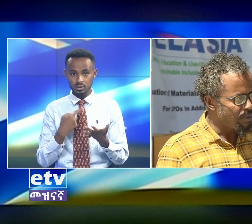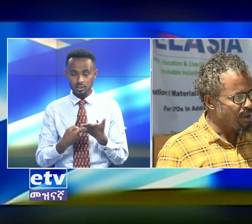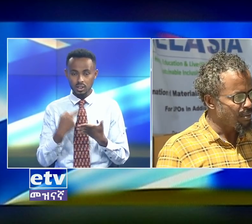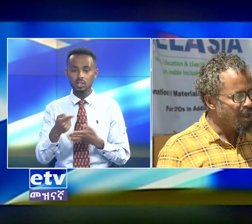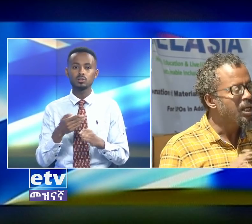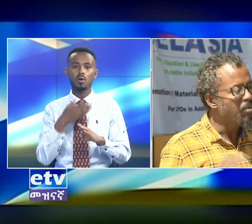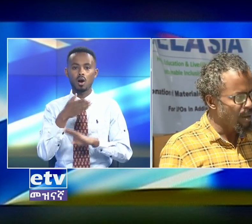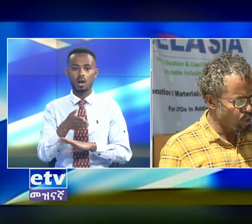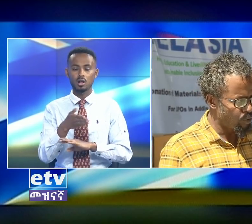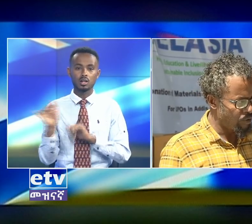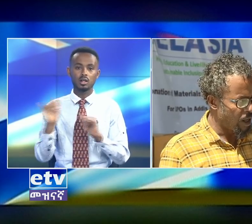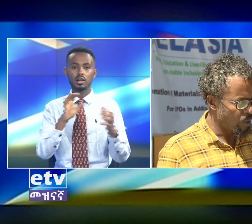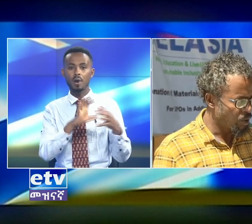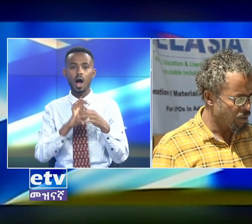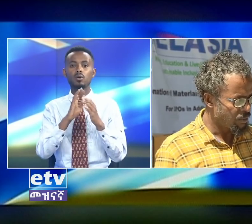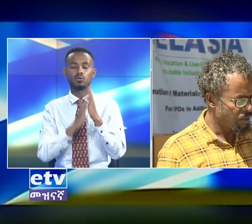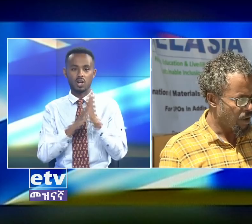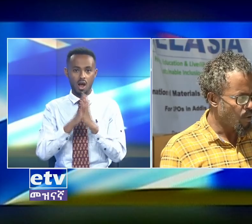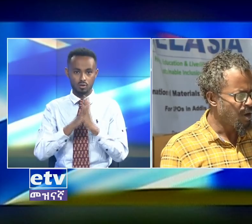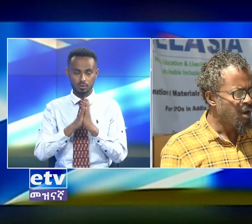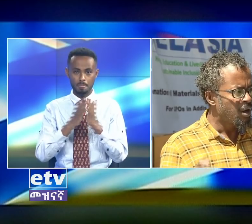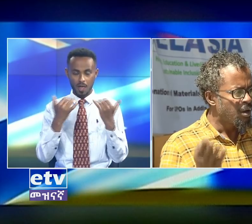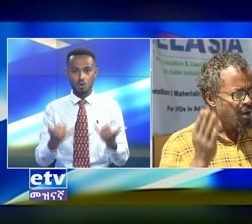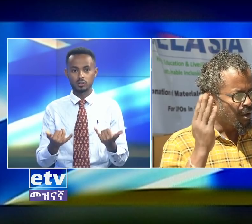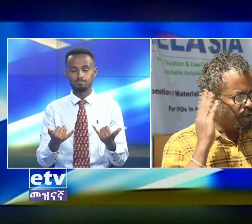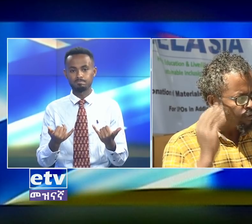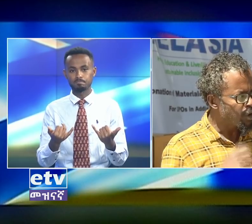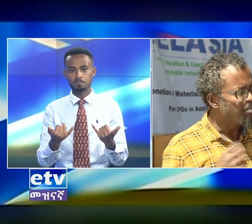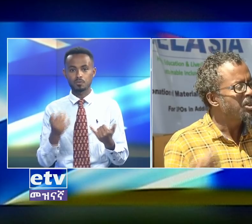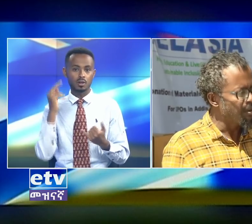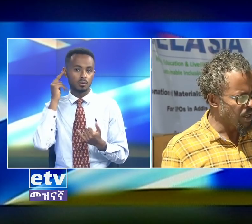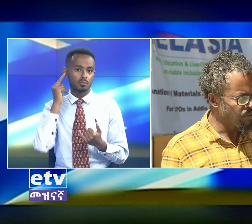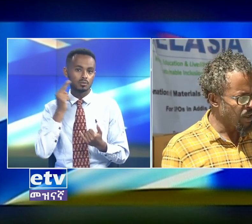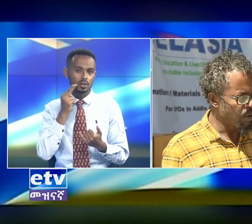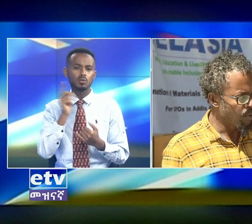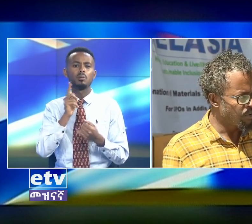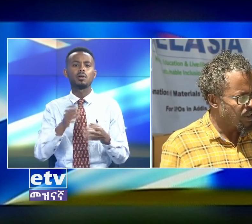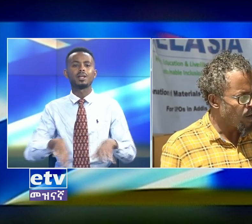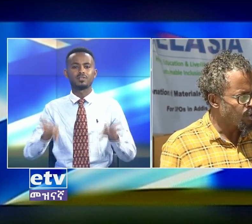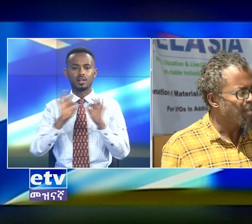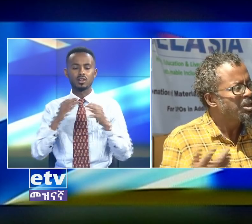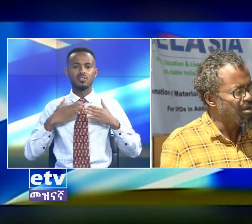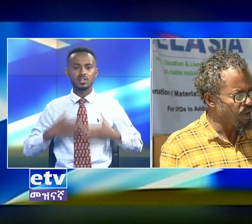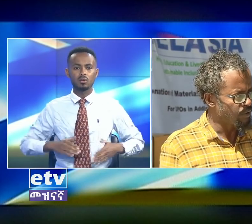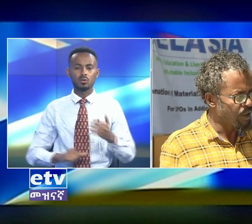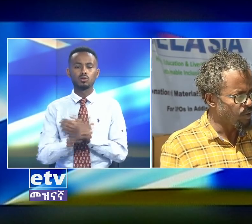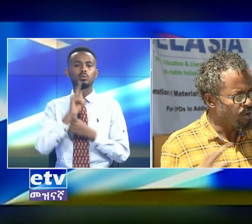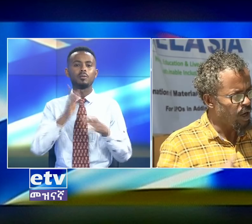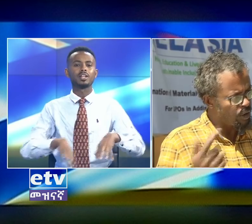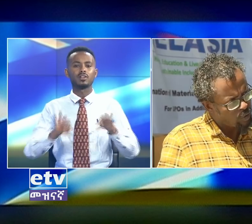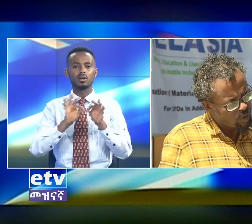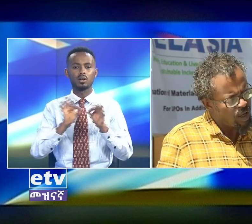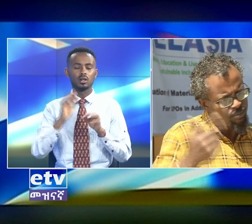በኋላ እንደየማህበሩት ፍላጎት አሁን ዴቮች ጋር ምንድነው የሚያስፈልገው? ፊዚካሎች ጋር ምንድነው